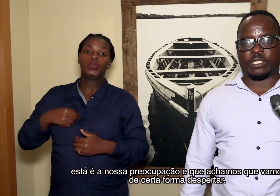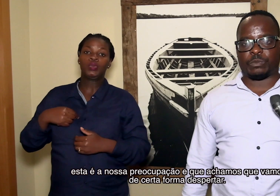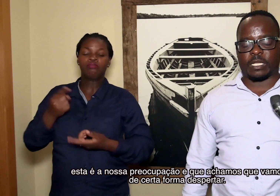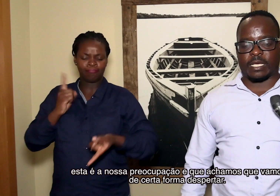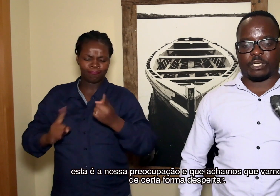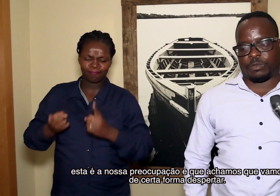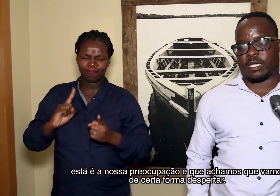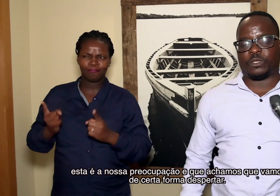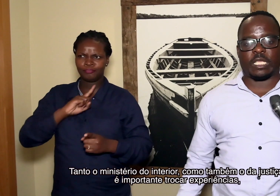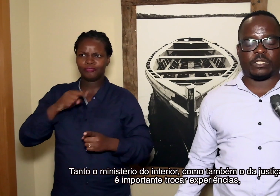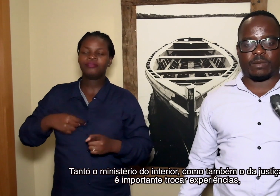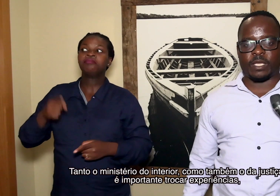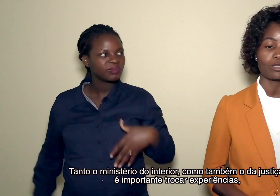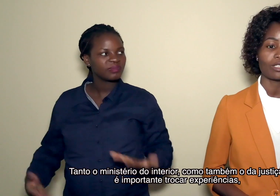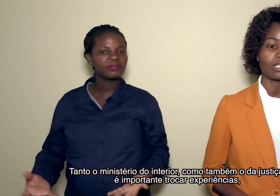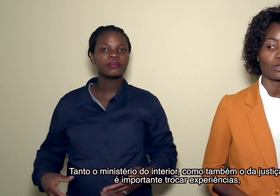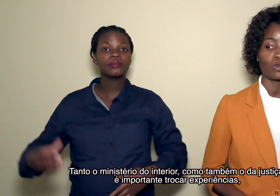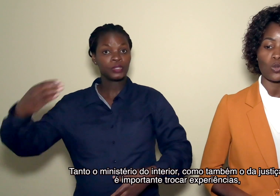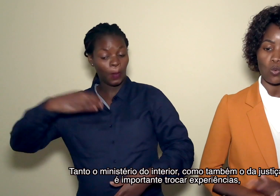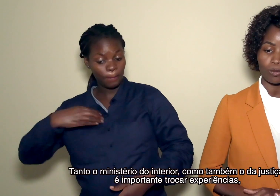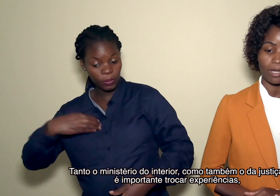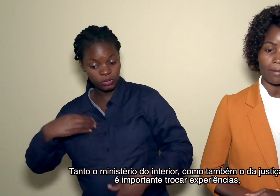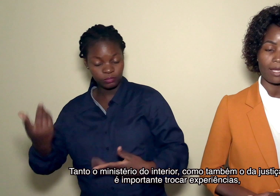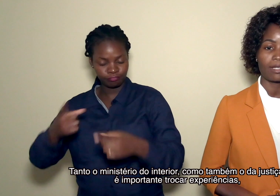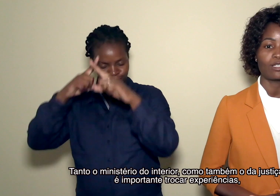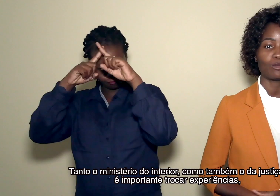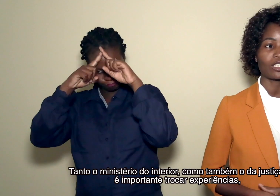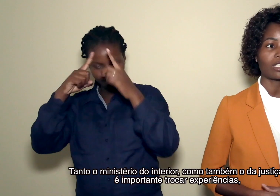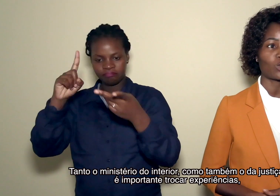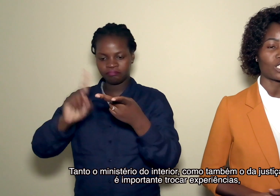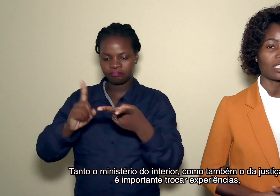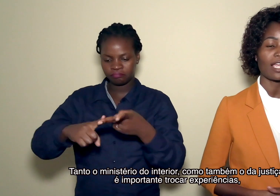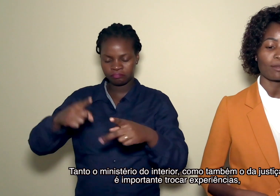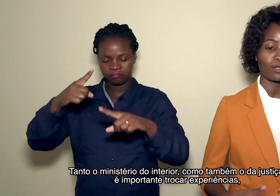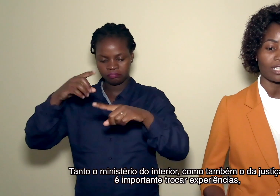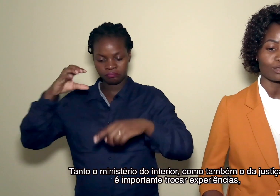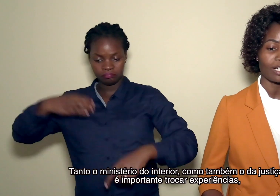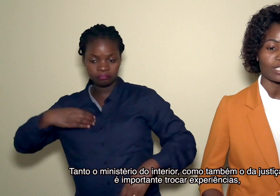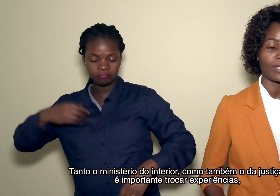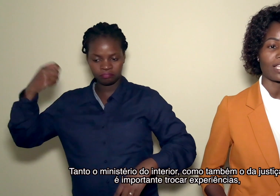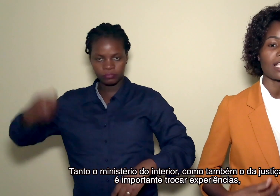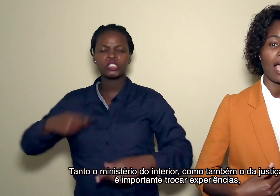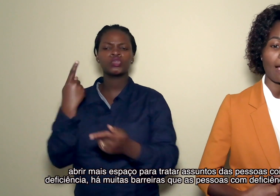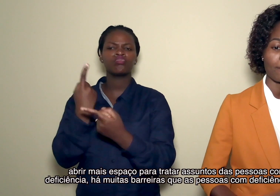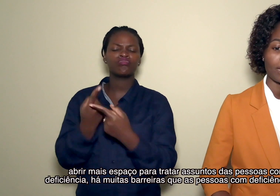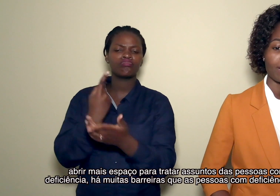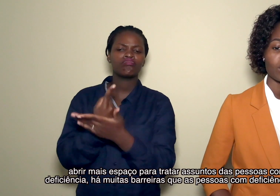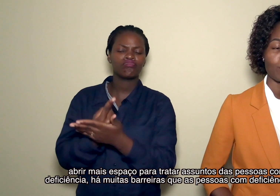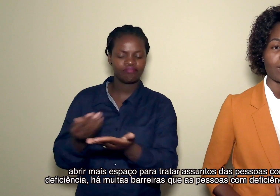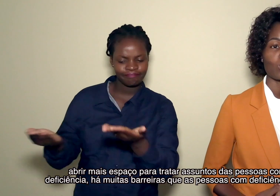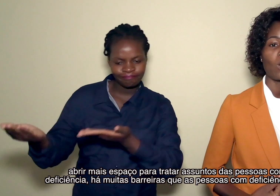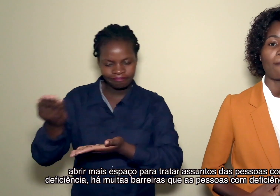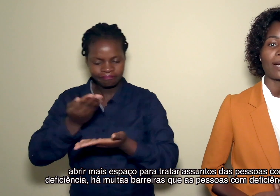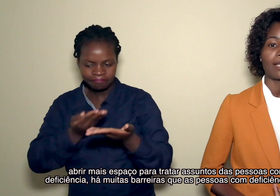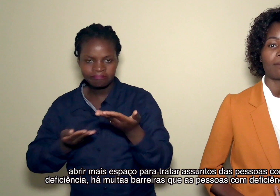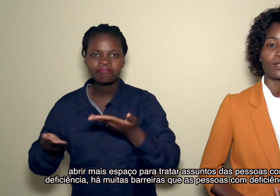certa forma, despertar e esperar. Tanto no Ministério do Interior como também no Ministério da Justiça, é importante trocar a experiência, abrir mais